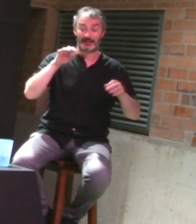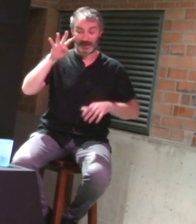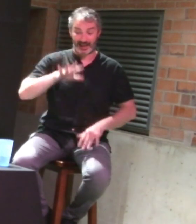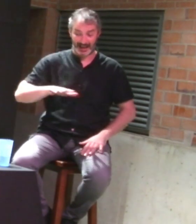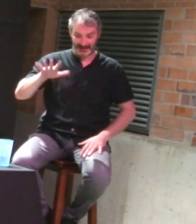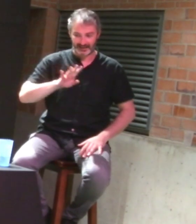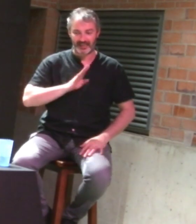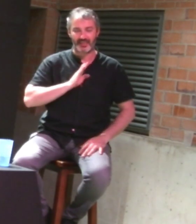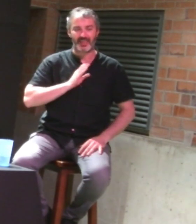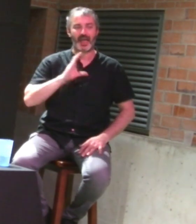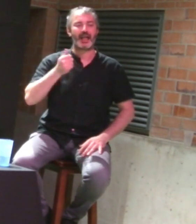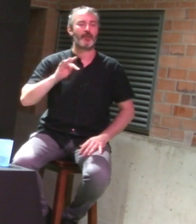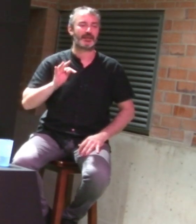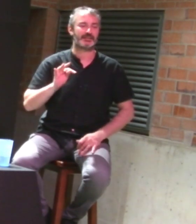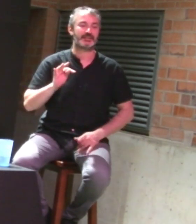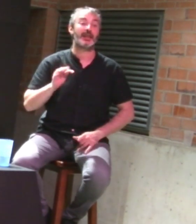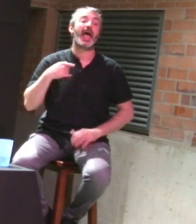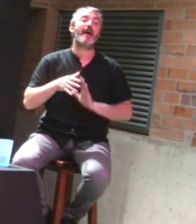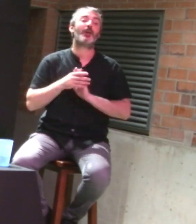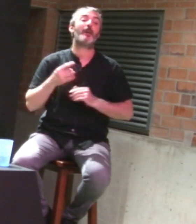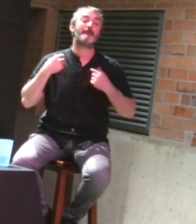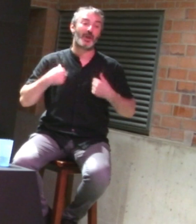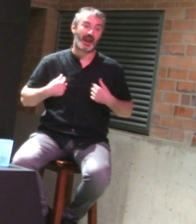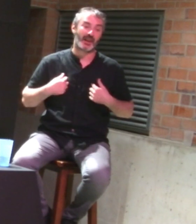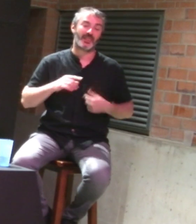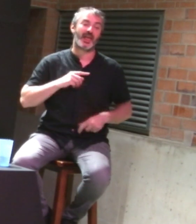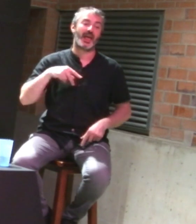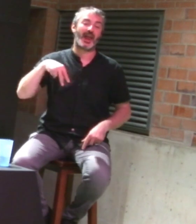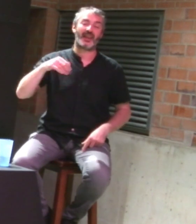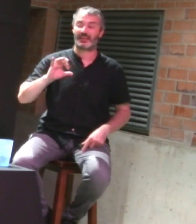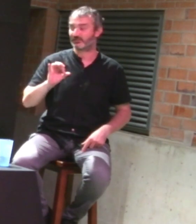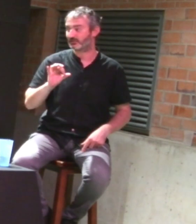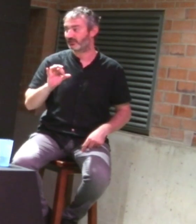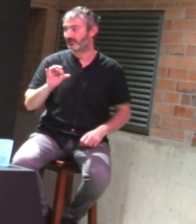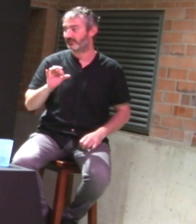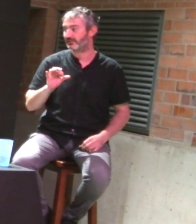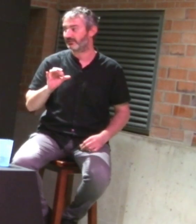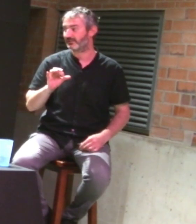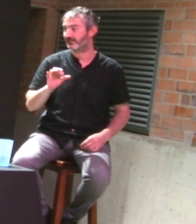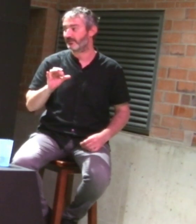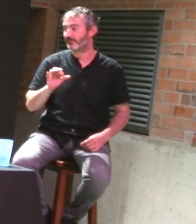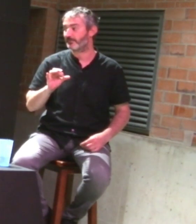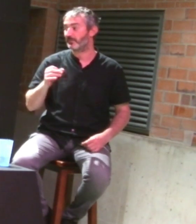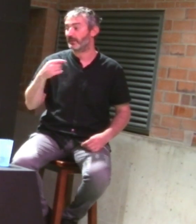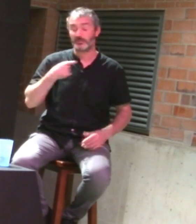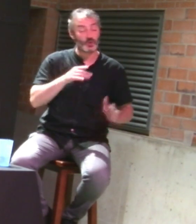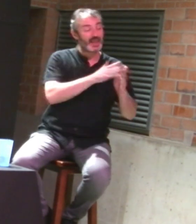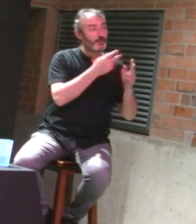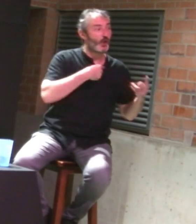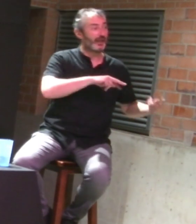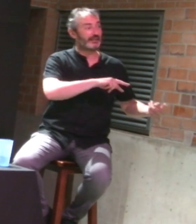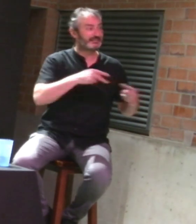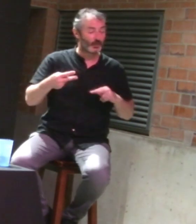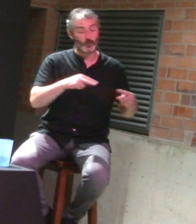també l'aportació de Cabet, que era amic personal de Narcís Monturiol. O sigui, poca broma, és Narcís Monturiol que treballa Viatge i Cària,